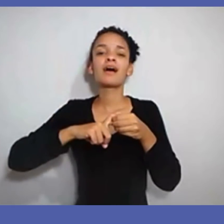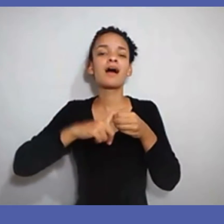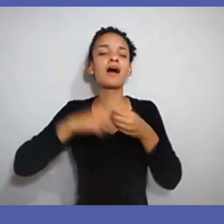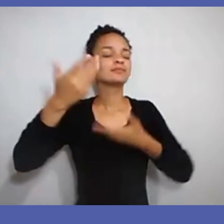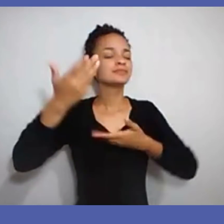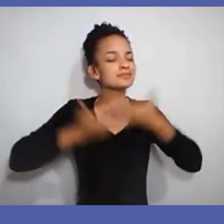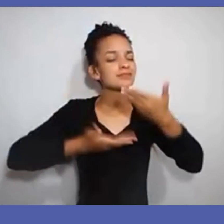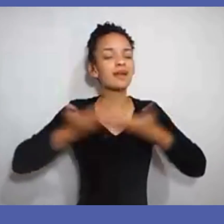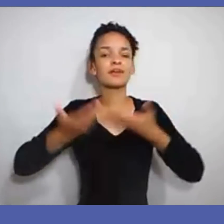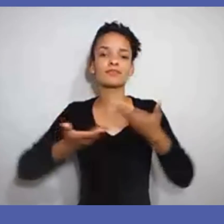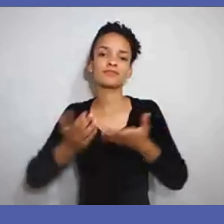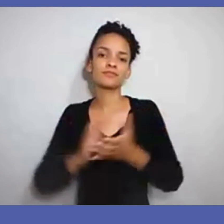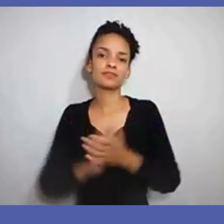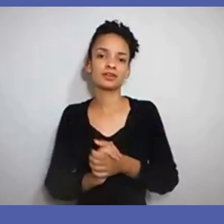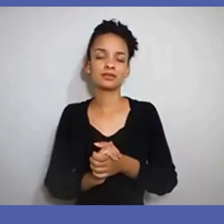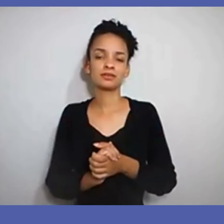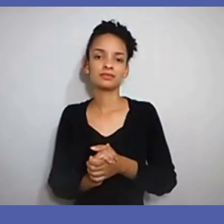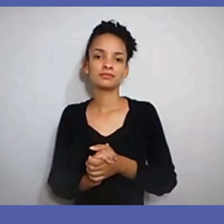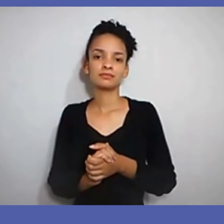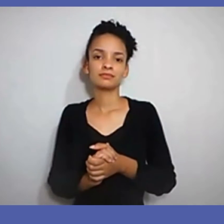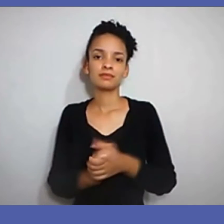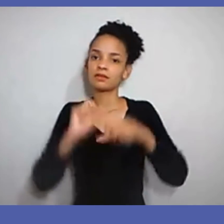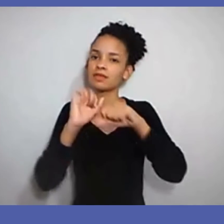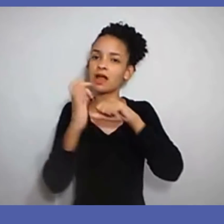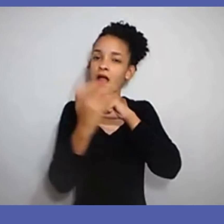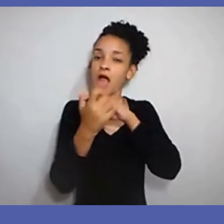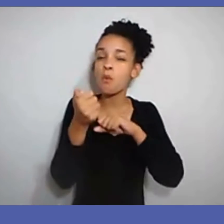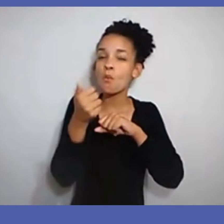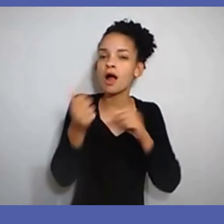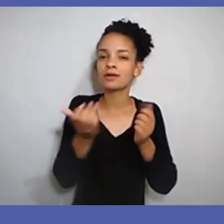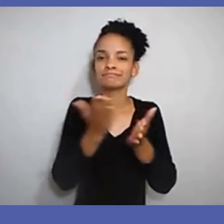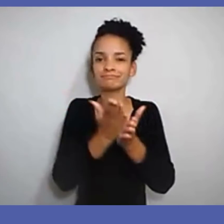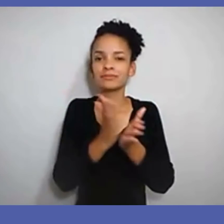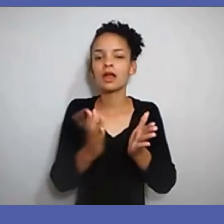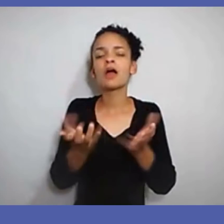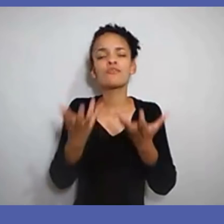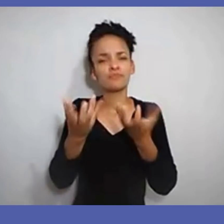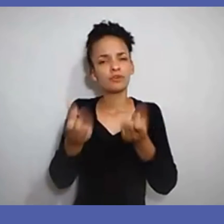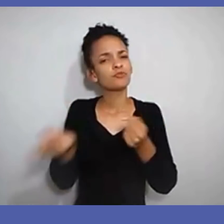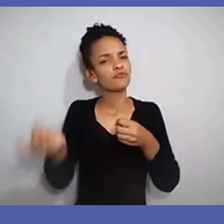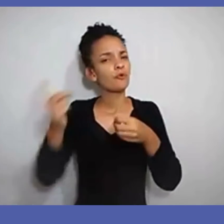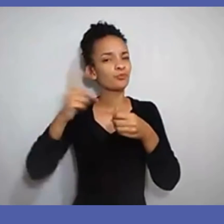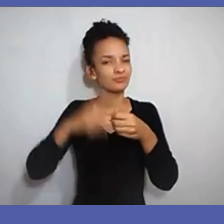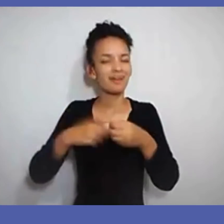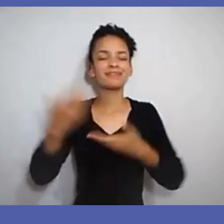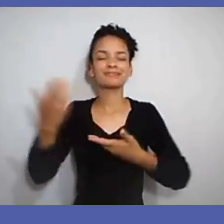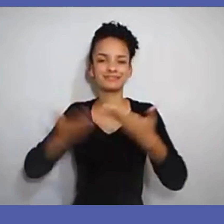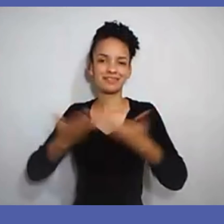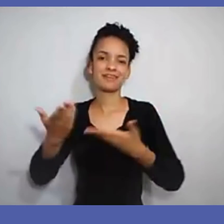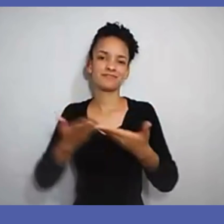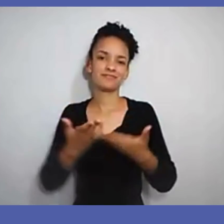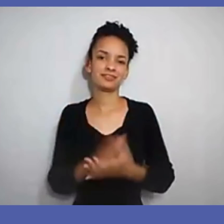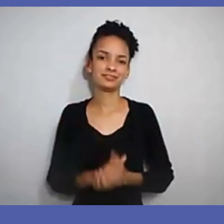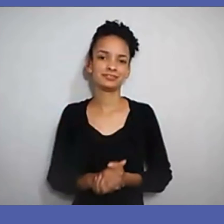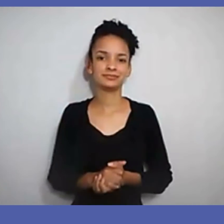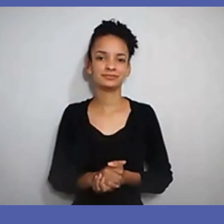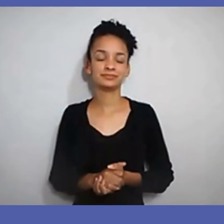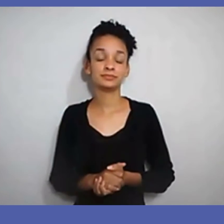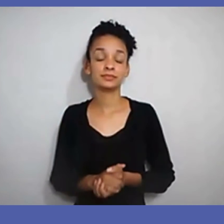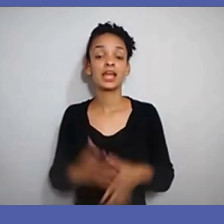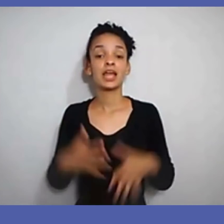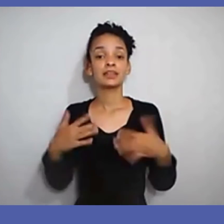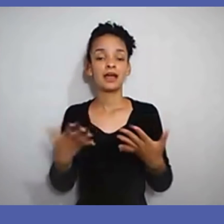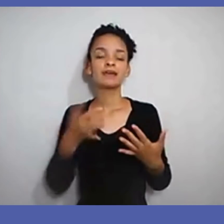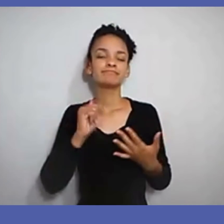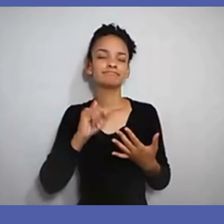isso? Está faltando gente para servir, tá? E vamos participar, tá bom? E também vou aproveitar e falar para os que estão